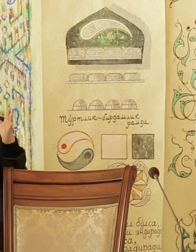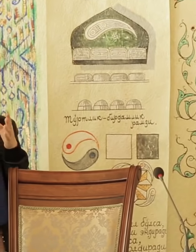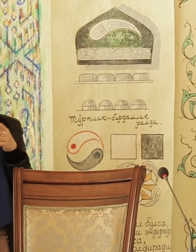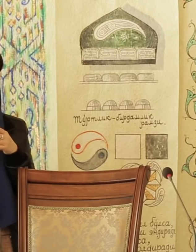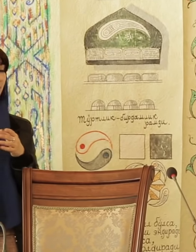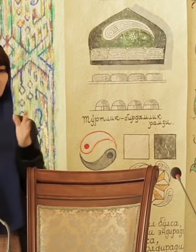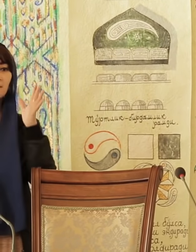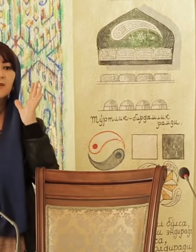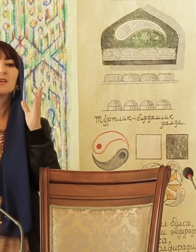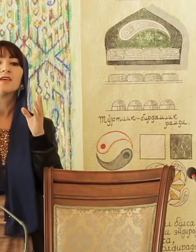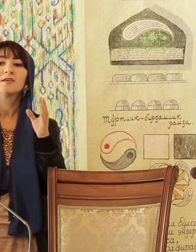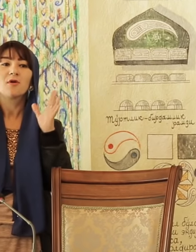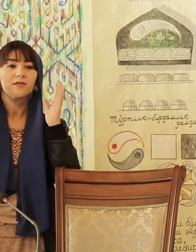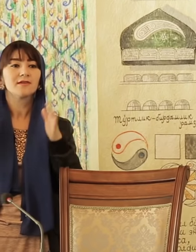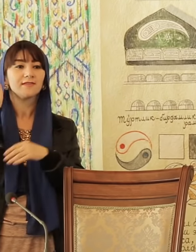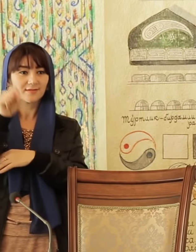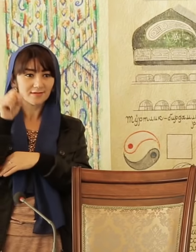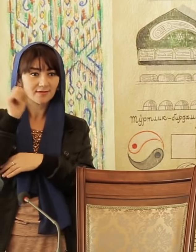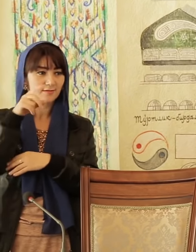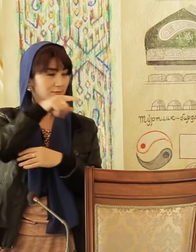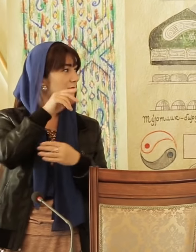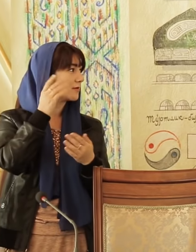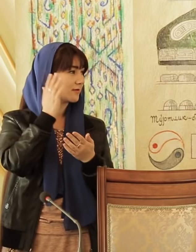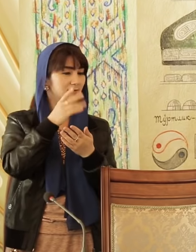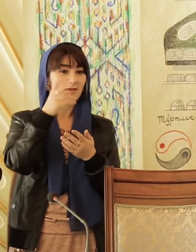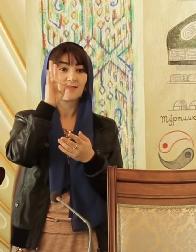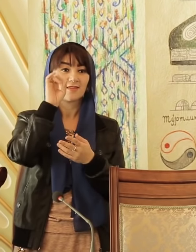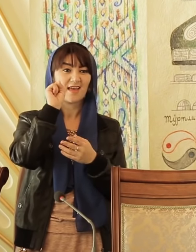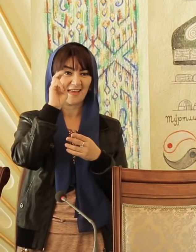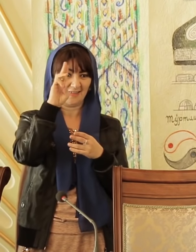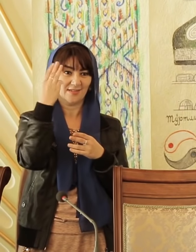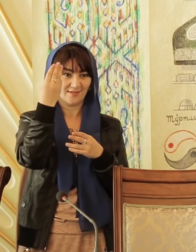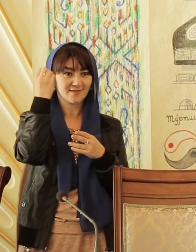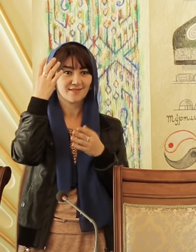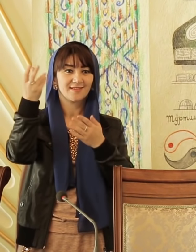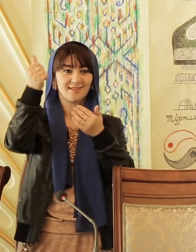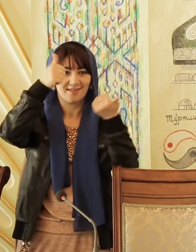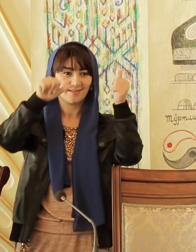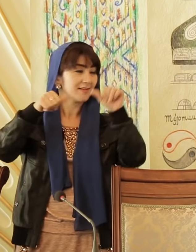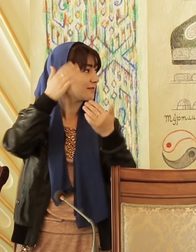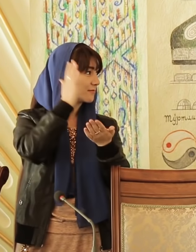Masjidlarda ibodatga chorlaydigan hikmatli so'zni naqsh qilib berdi.